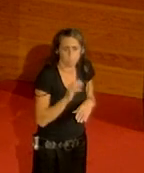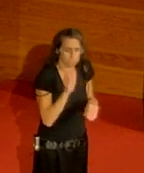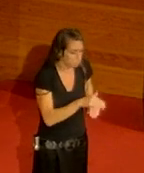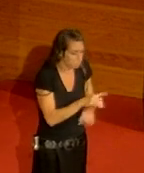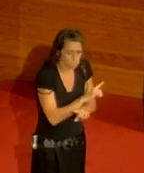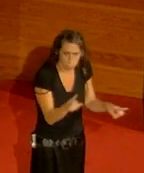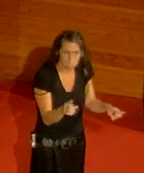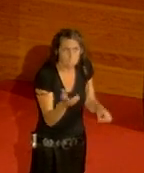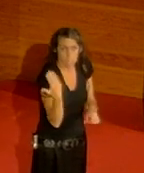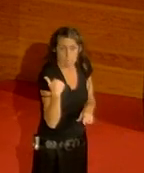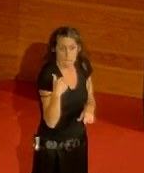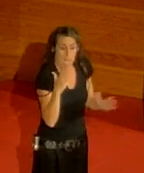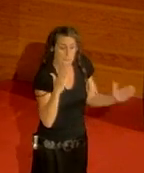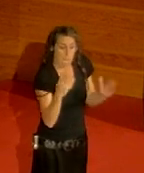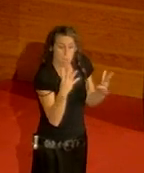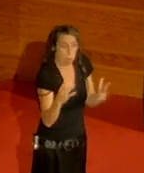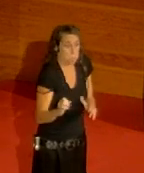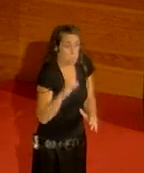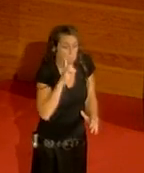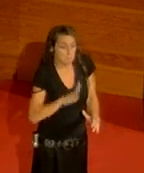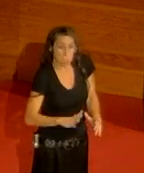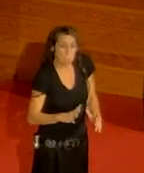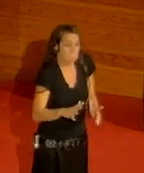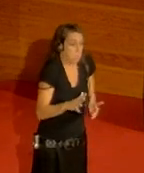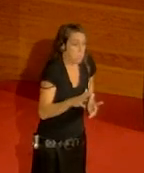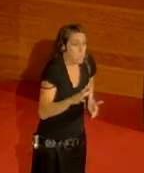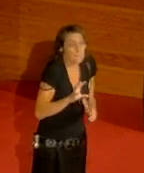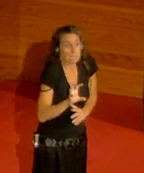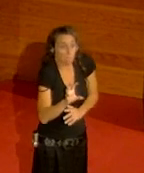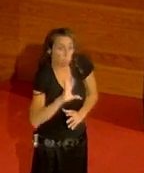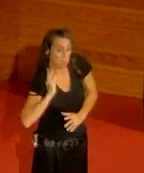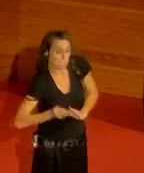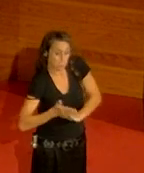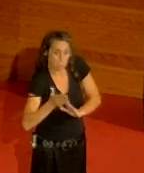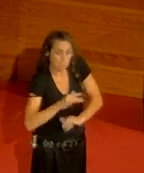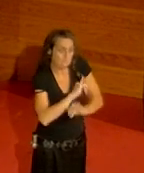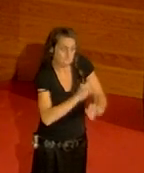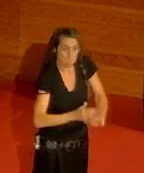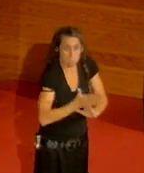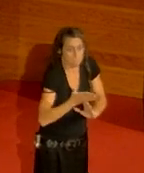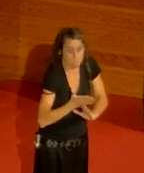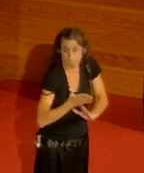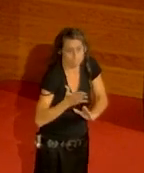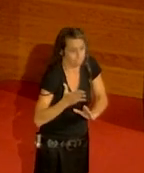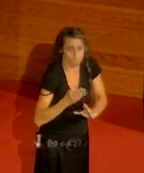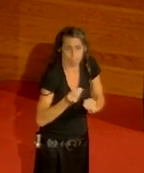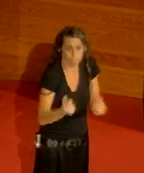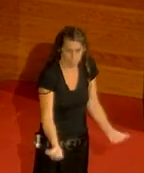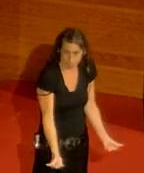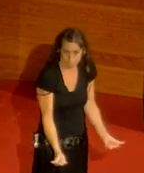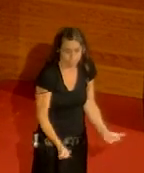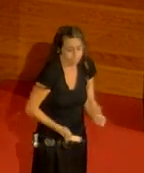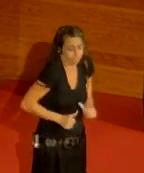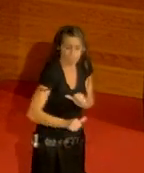parecía que la paz estaba cerca y un posible estado palestino pues no solo no ha llegado sino que sinceramente no va a